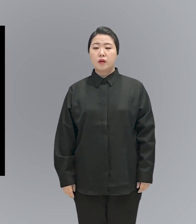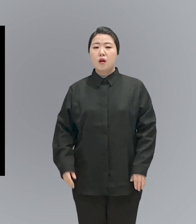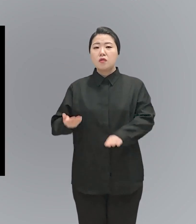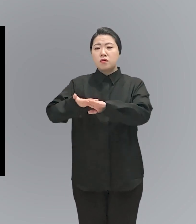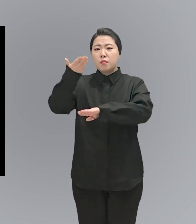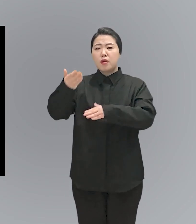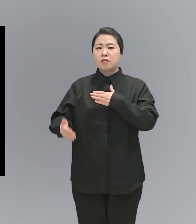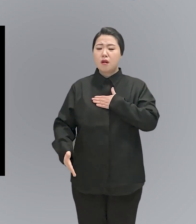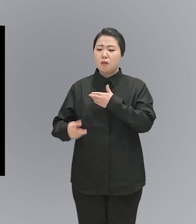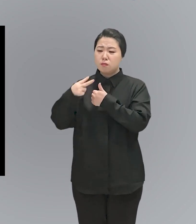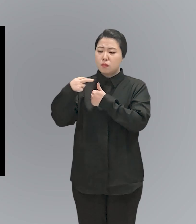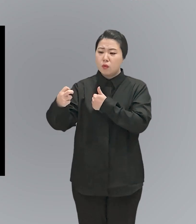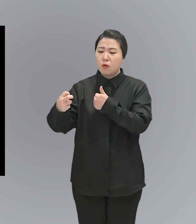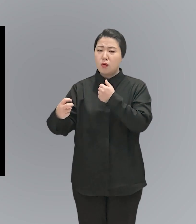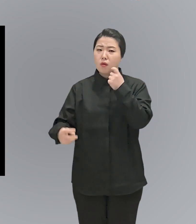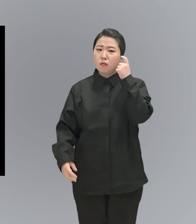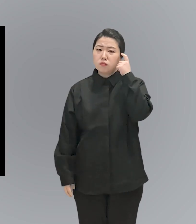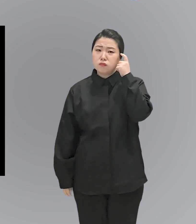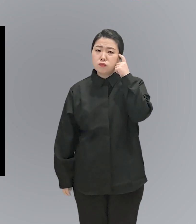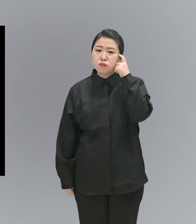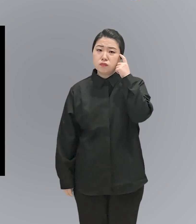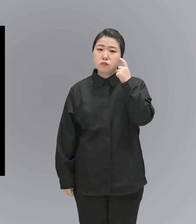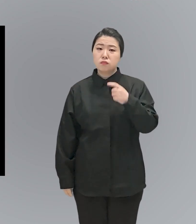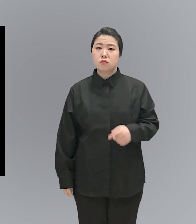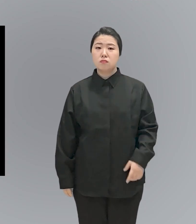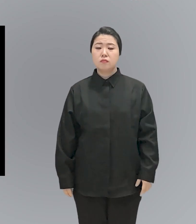선배 간호사는 나를 왜 이렇게 싫어하지?